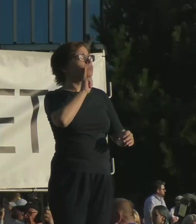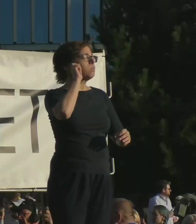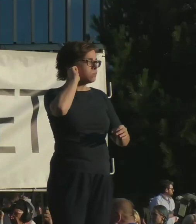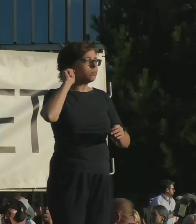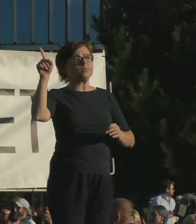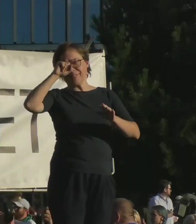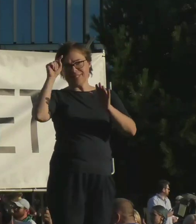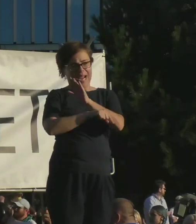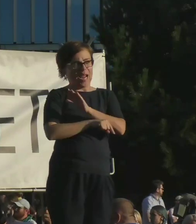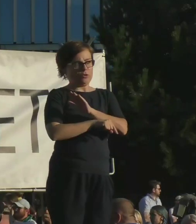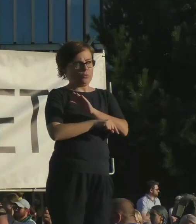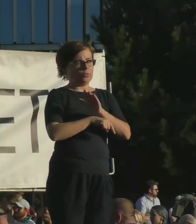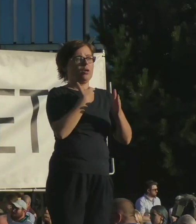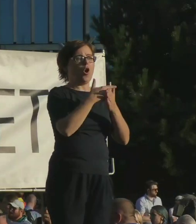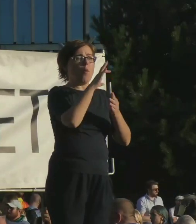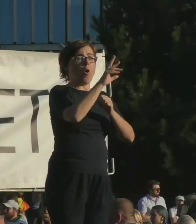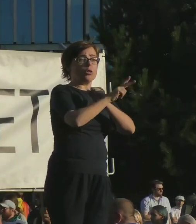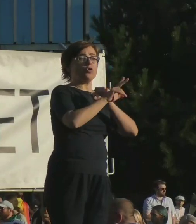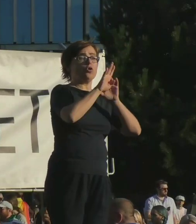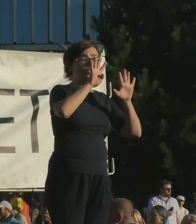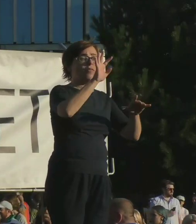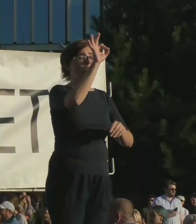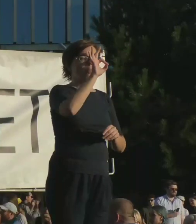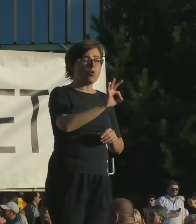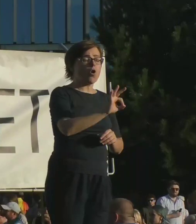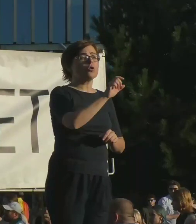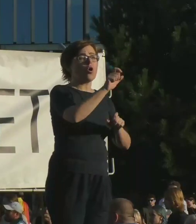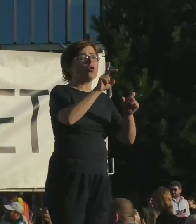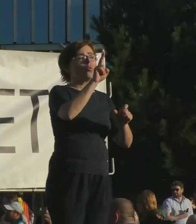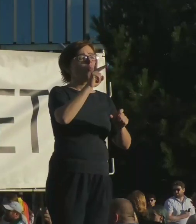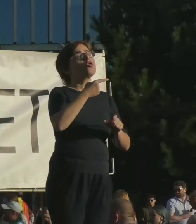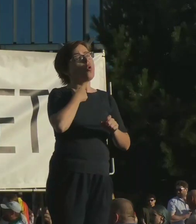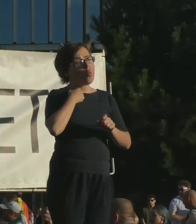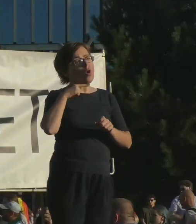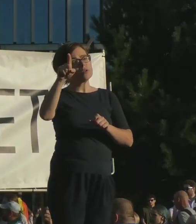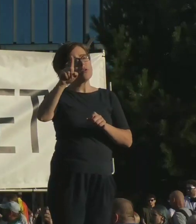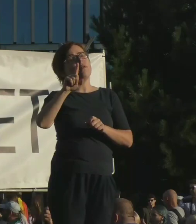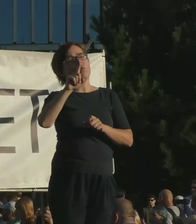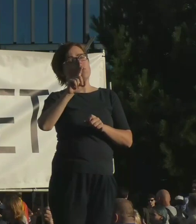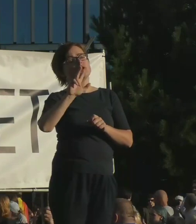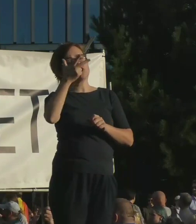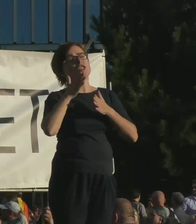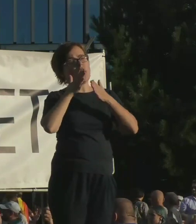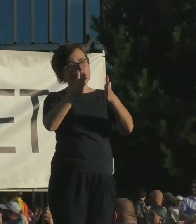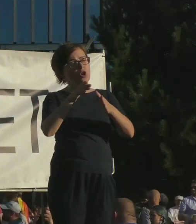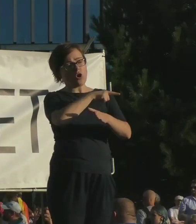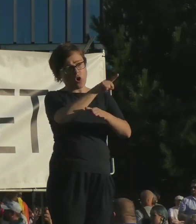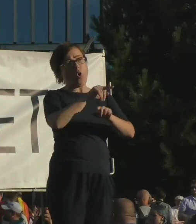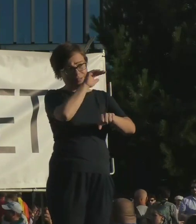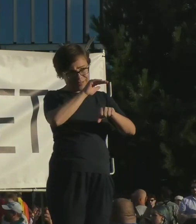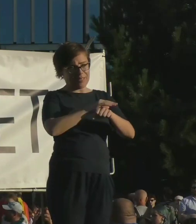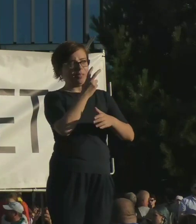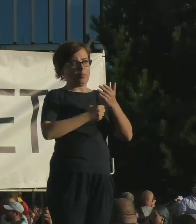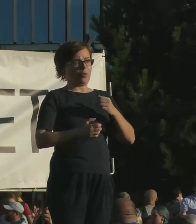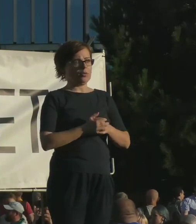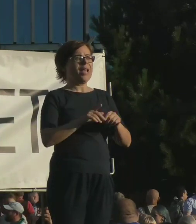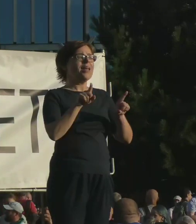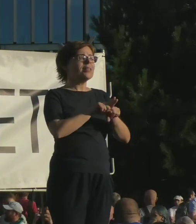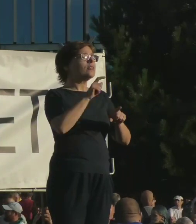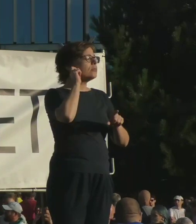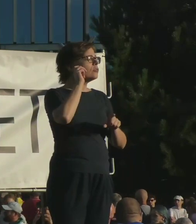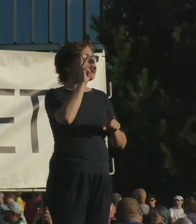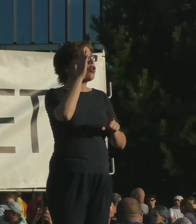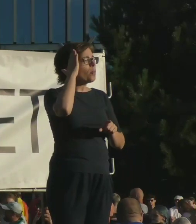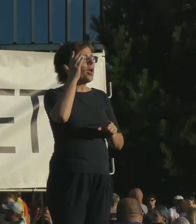bo 89% głosujących na trzecią drogę popiera legalną aborcję. Zdradził mieszkanki wsi